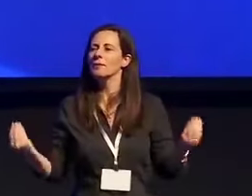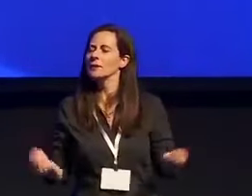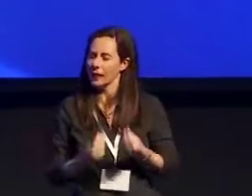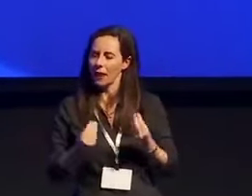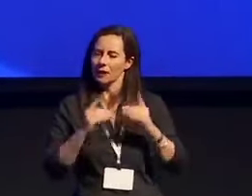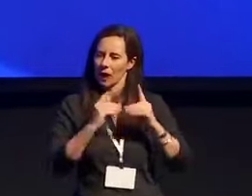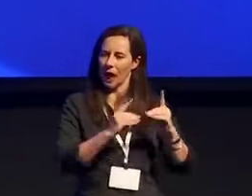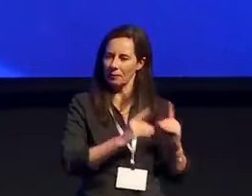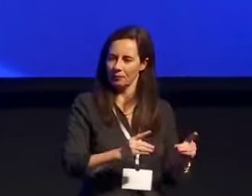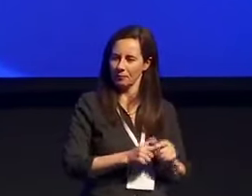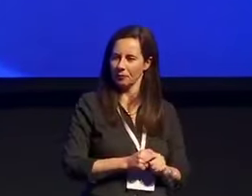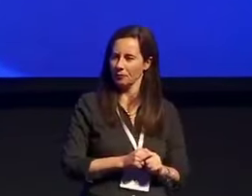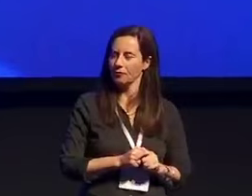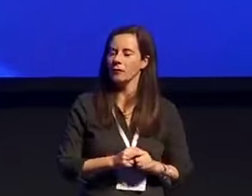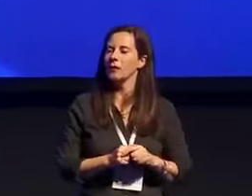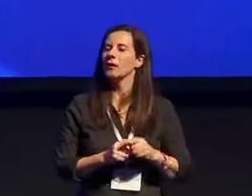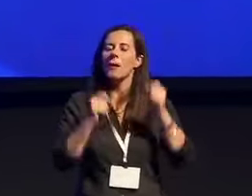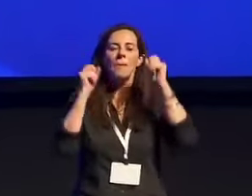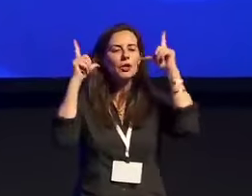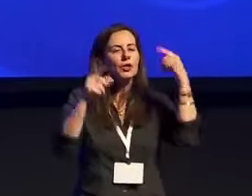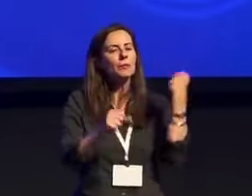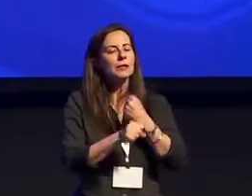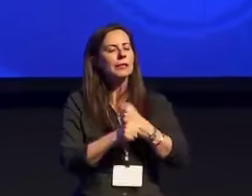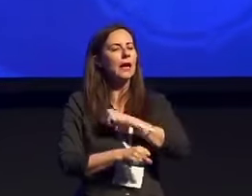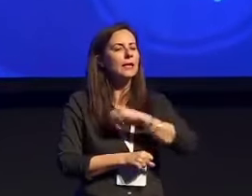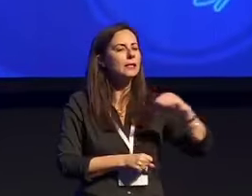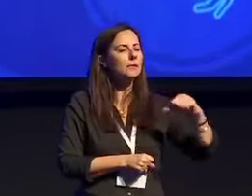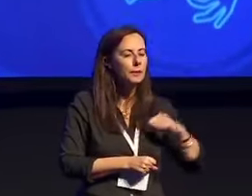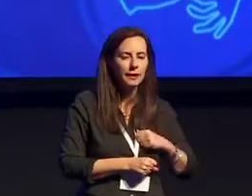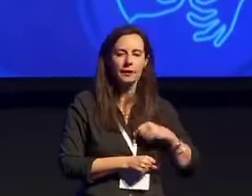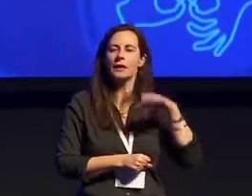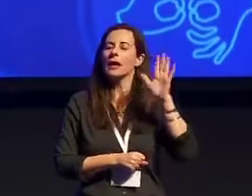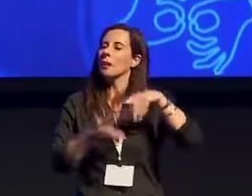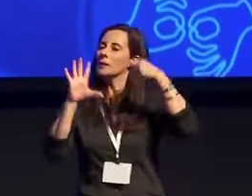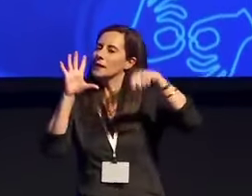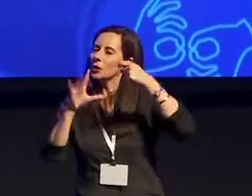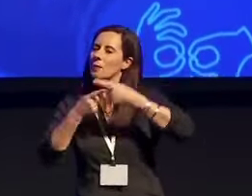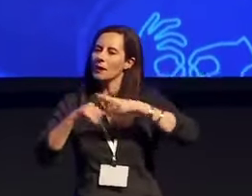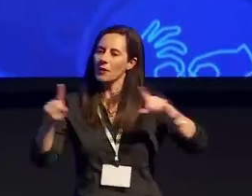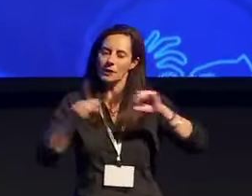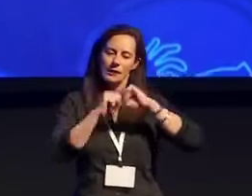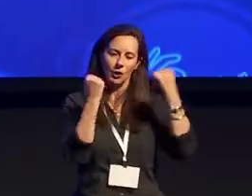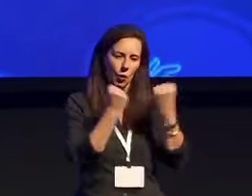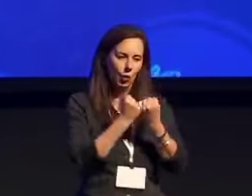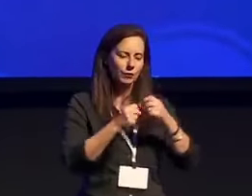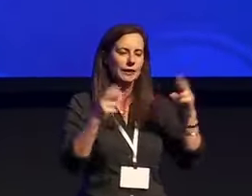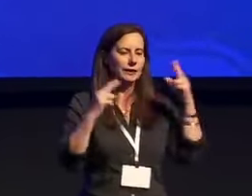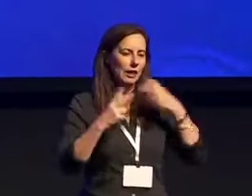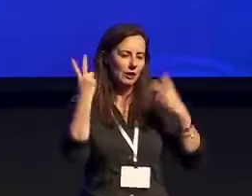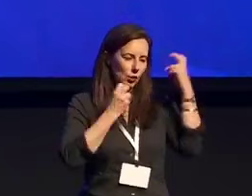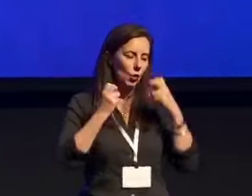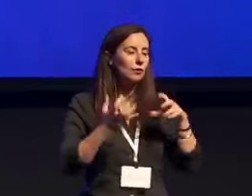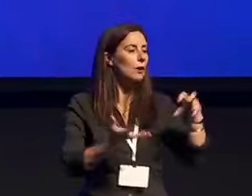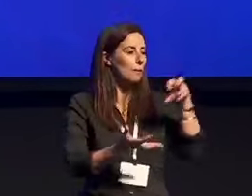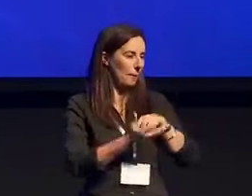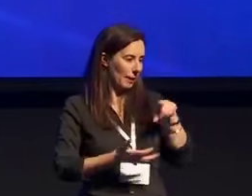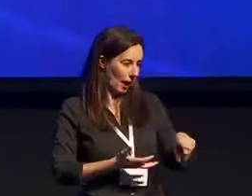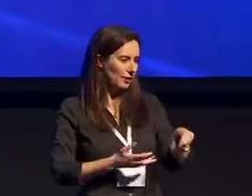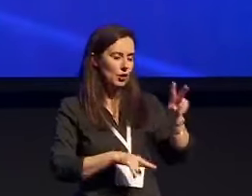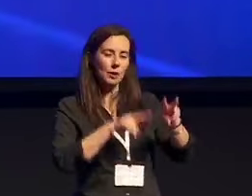ודרכים מאפשרים עשייה עצמאית דרך לומדות, סרטונים ומגוון סדנאות התנסות. ומרכז